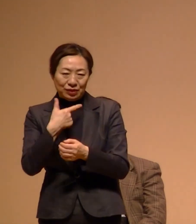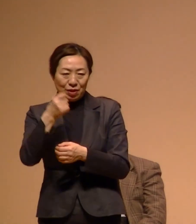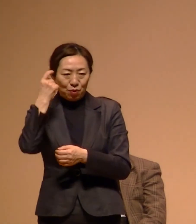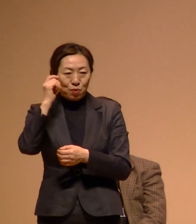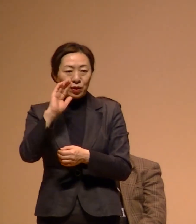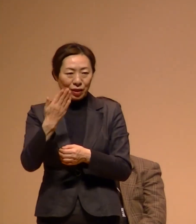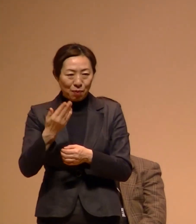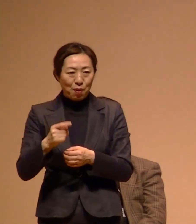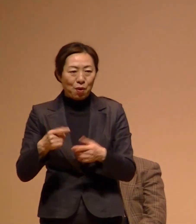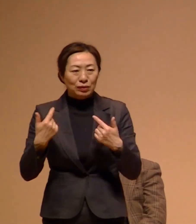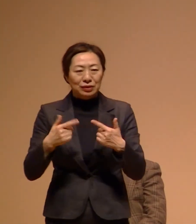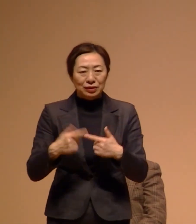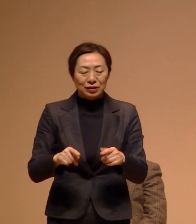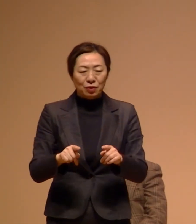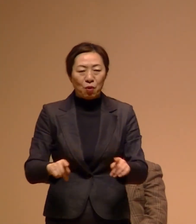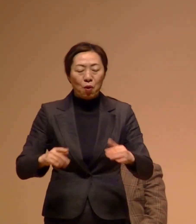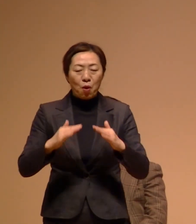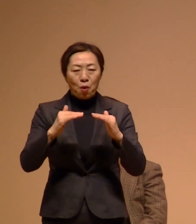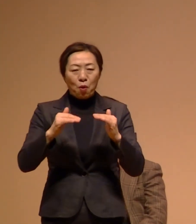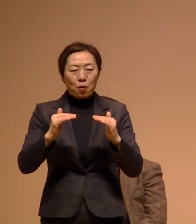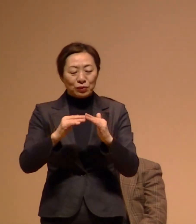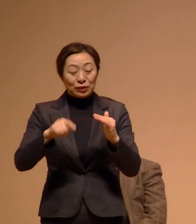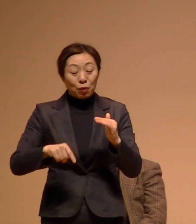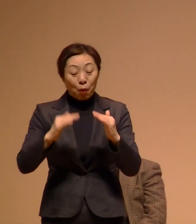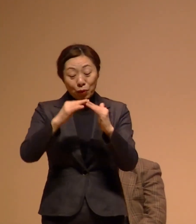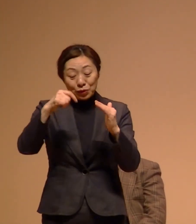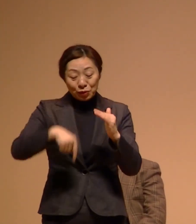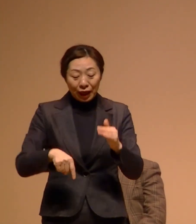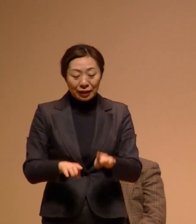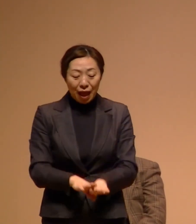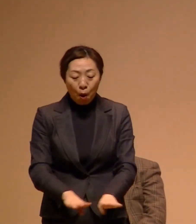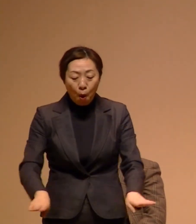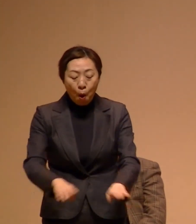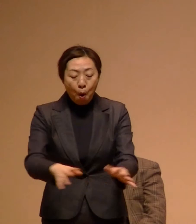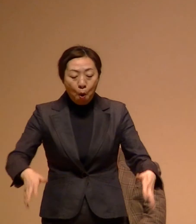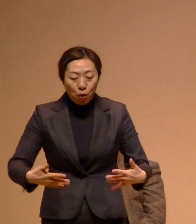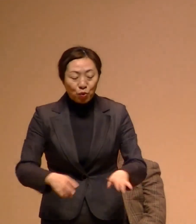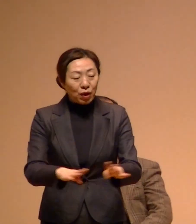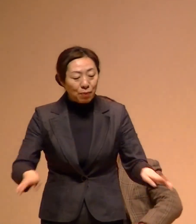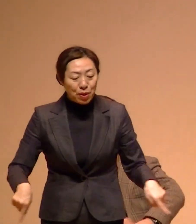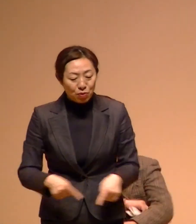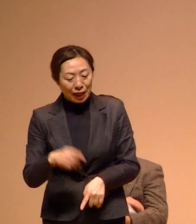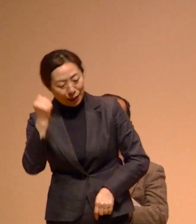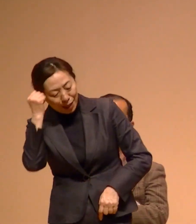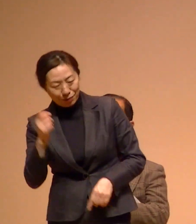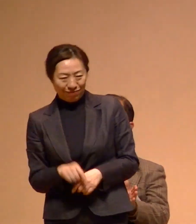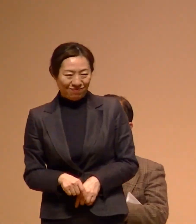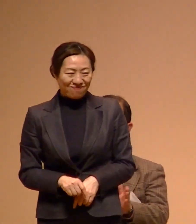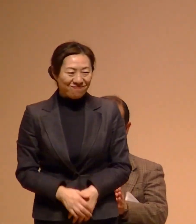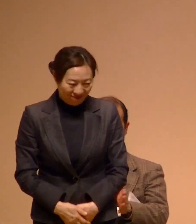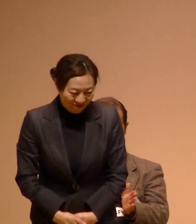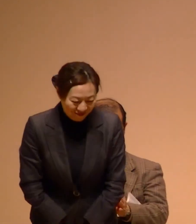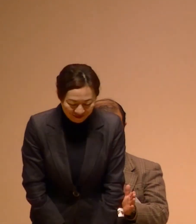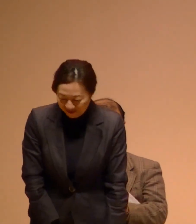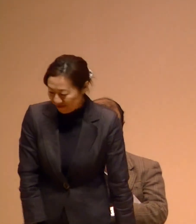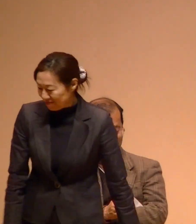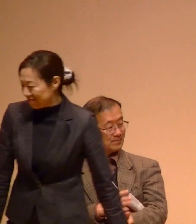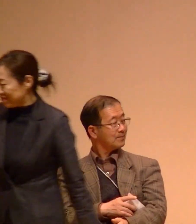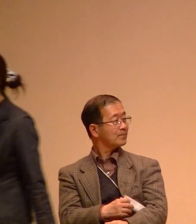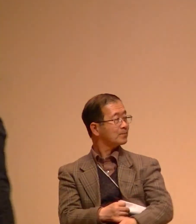寝てしまう毎日ですが、まあ、意識だけはしていこうと思います。すいません、こんな話。 あり